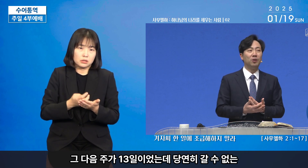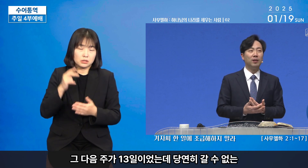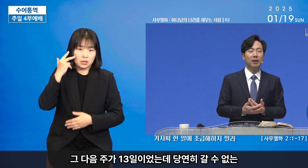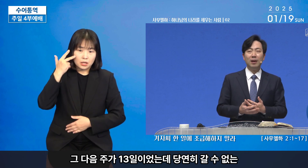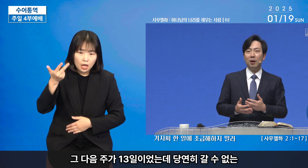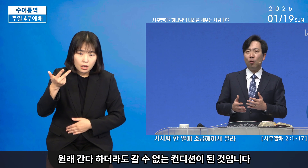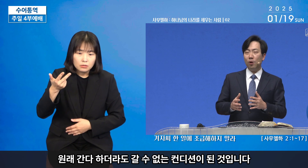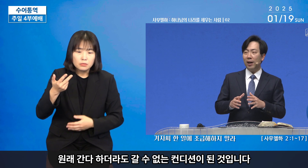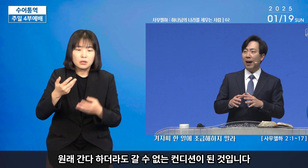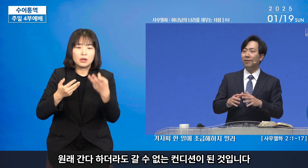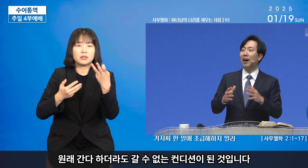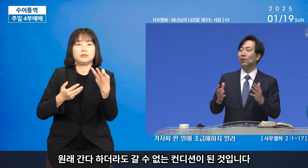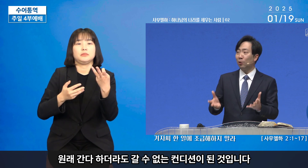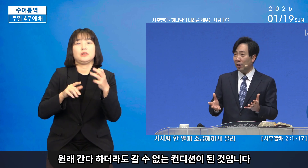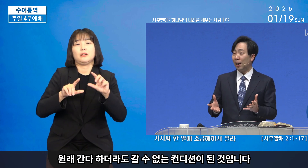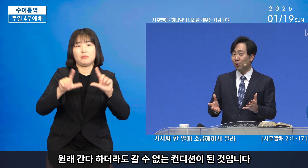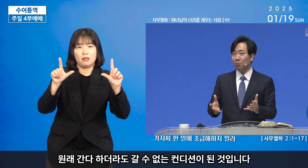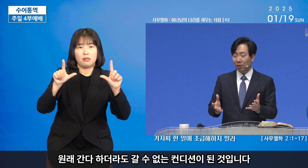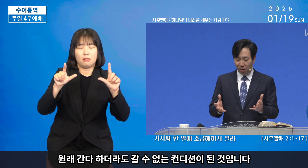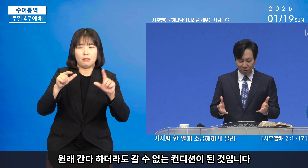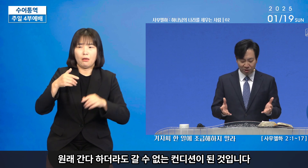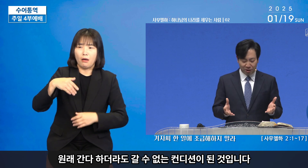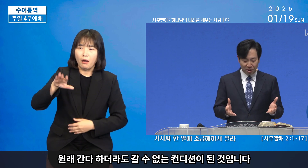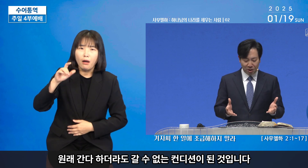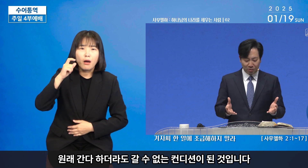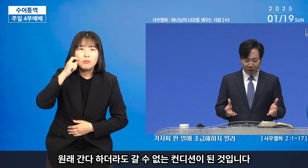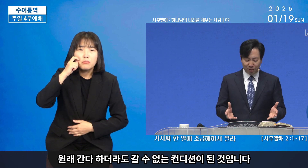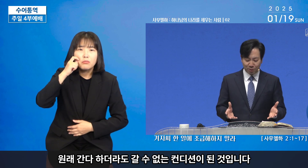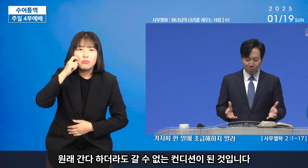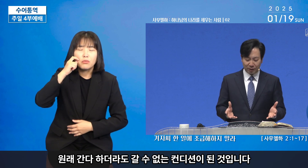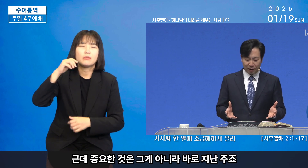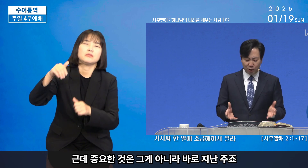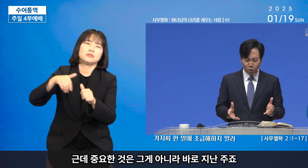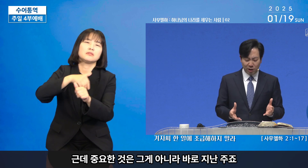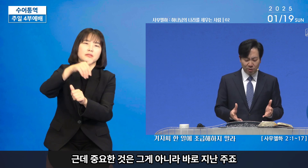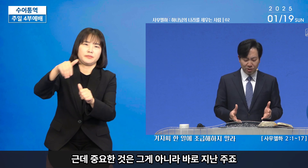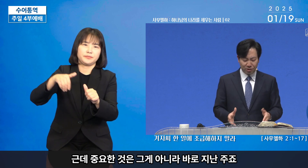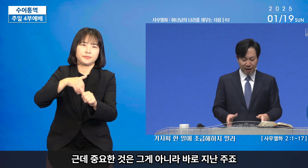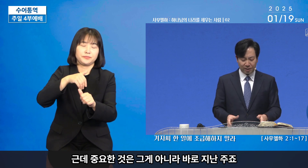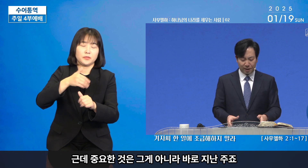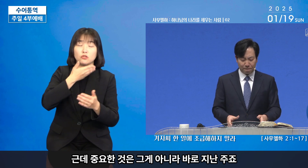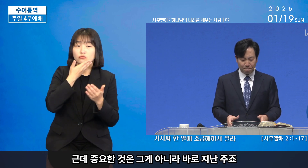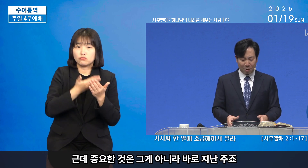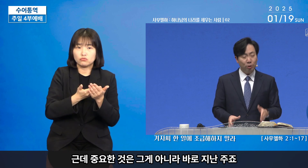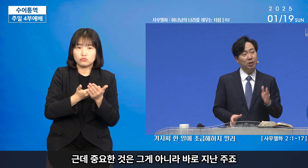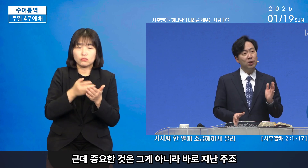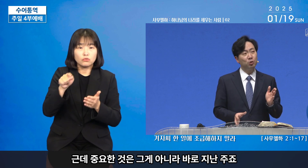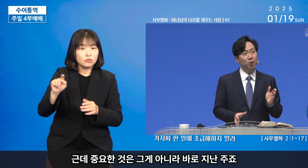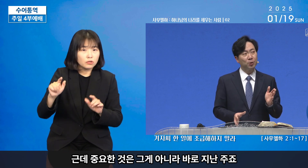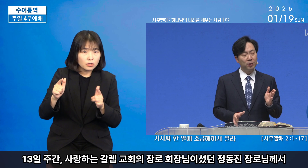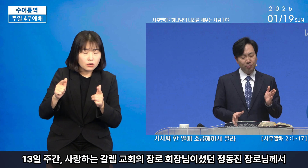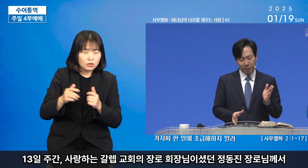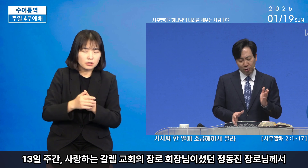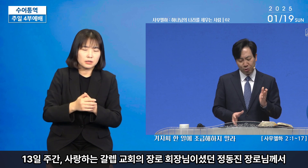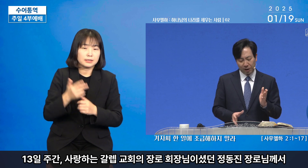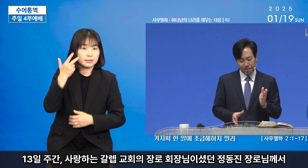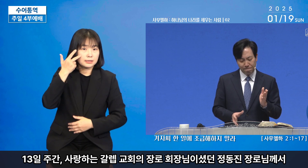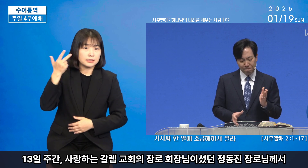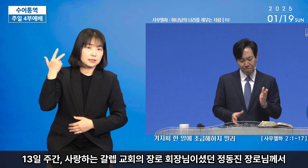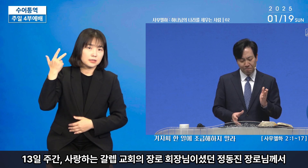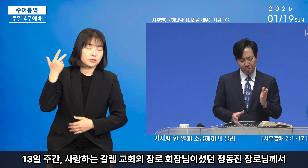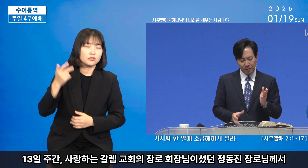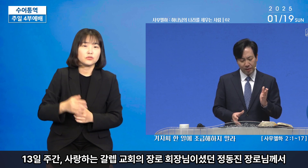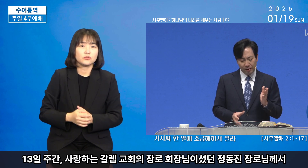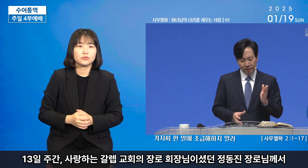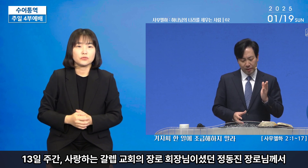수 없는, 원래 간다 하더라도 갈 수 없는 컨디션이 된 것입니다. 근데 중요한 것은 그게 아니라 바로 지난주죠. 13일